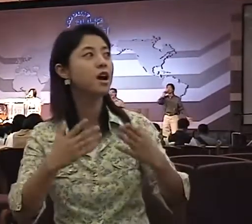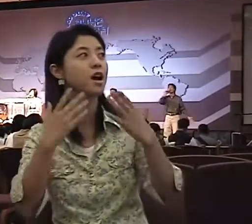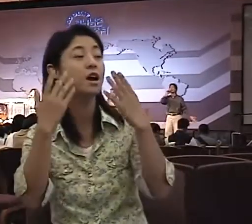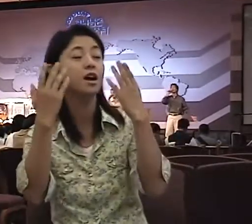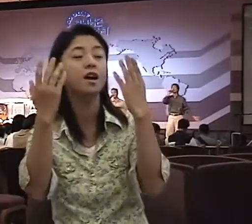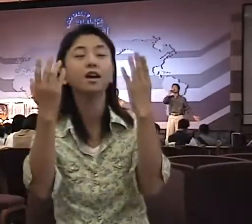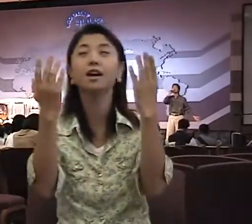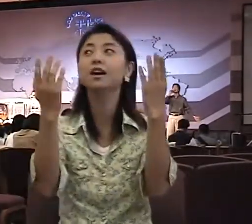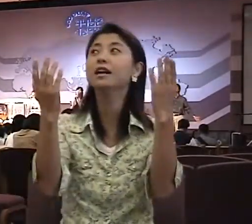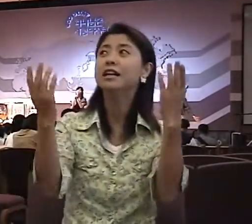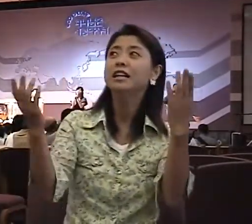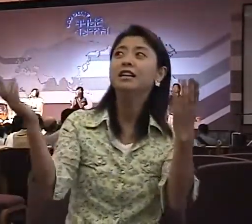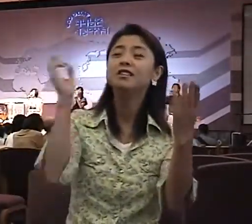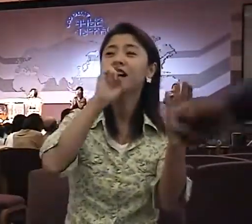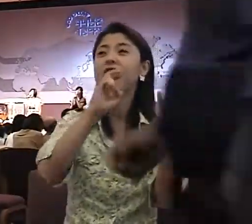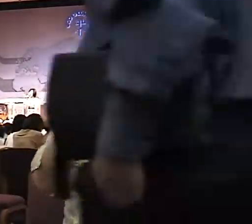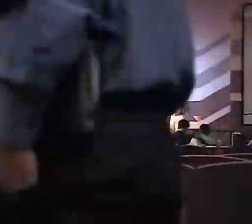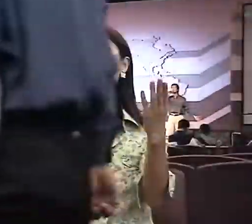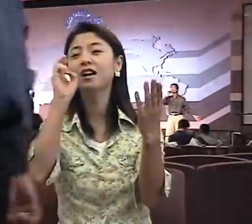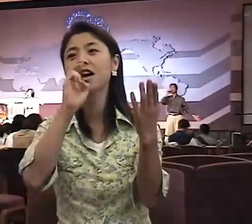예배합니다.